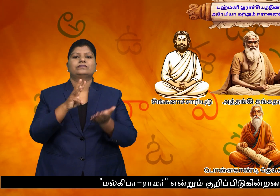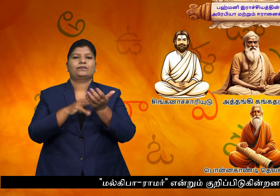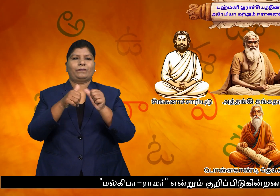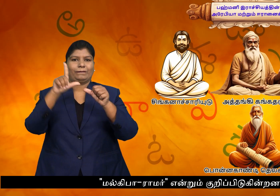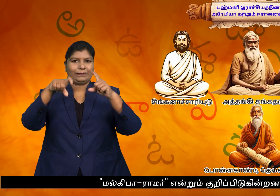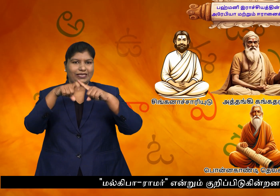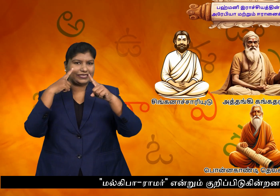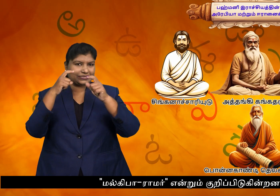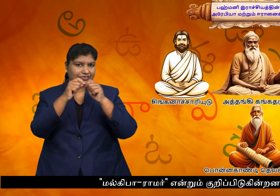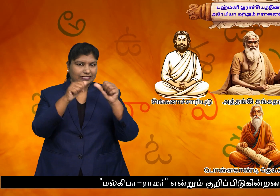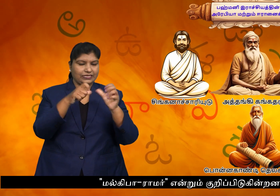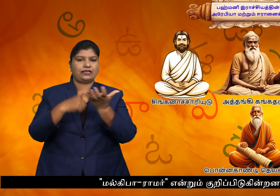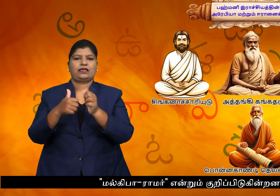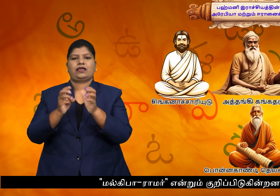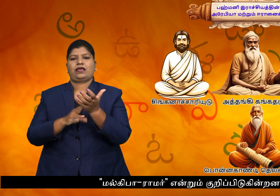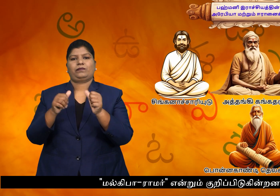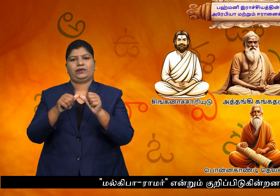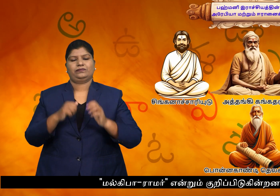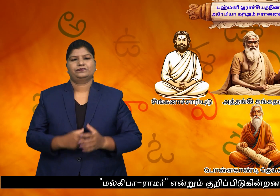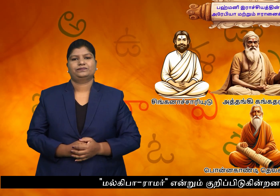மல்கிபா ராமர் என்றும் குறிப்பிடுகின்றனர்.